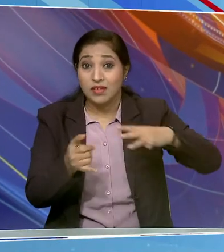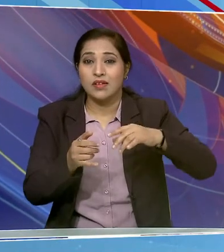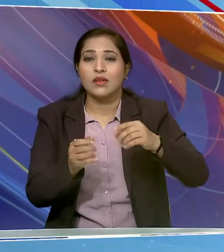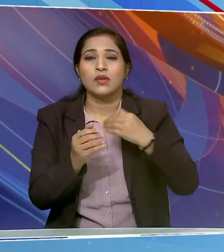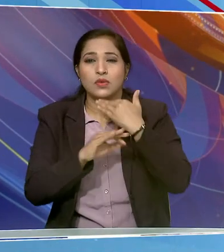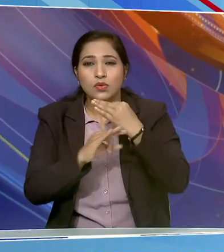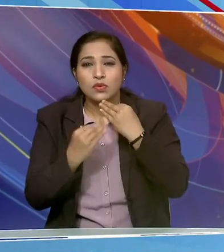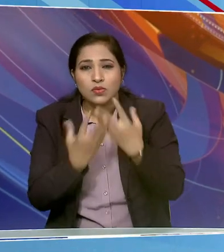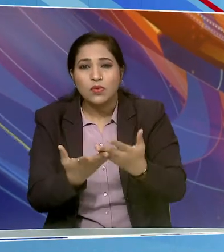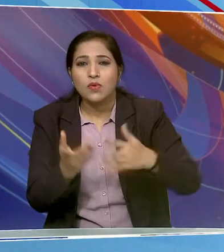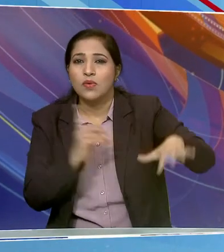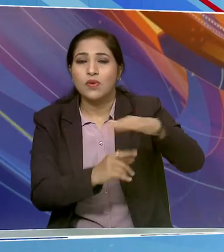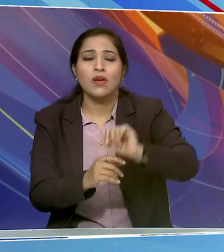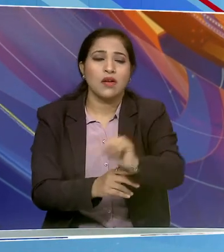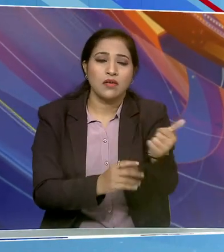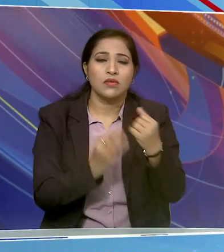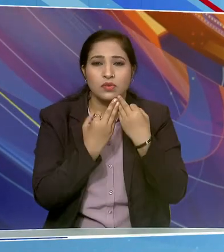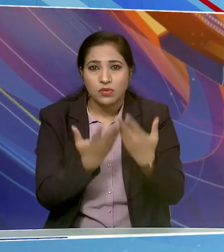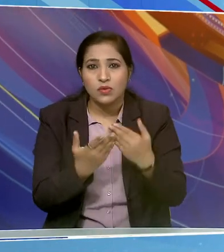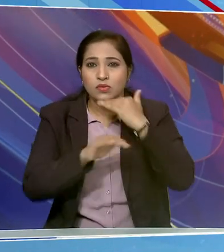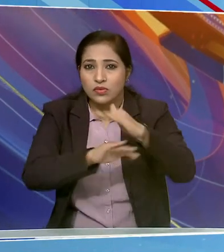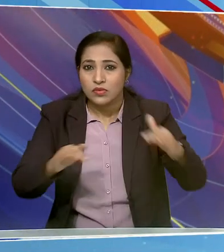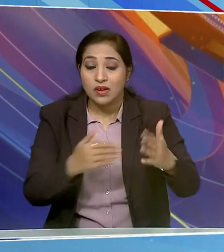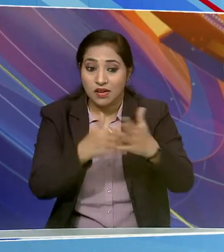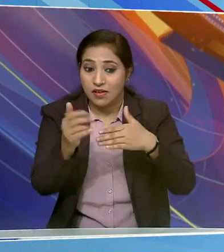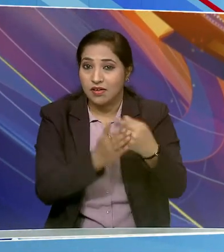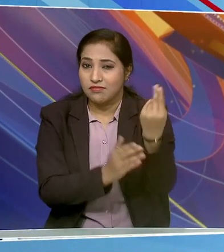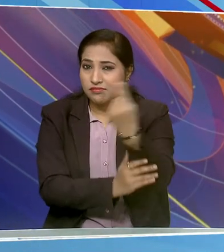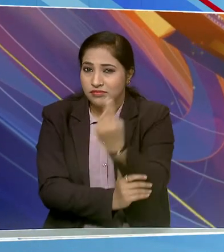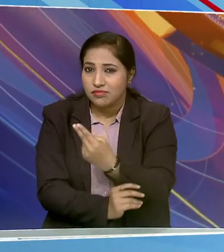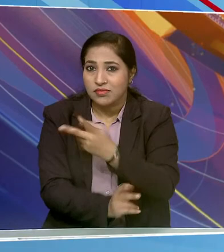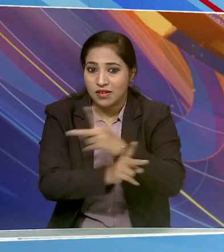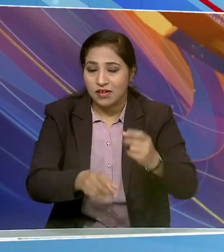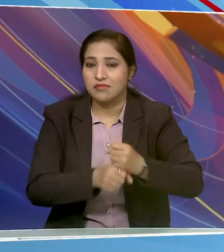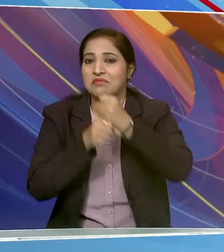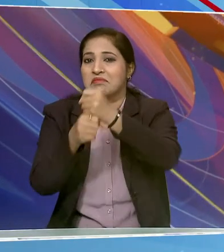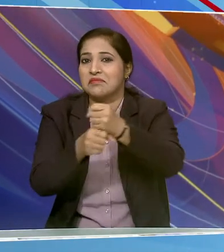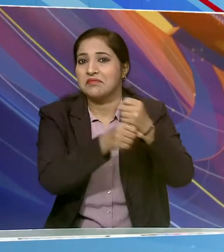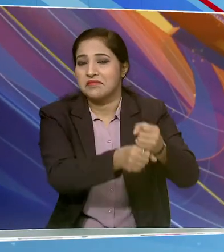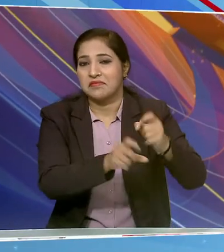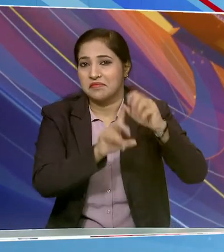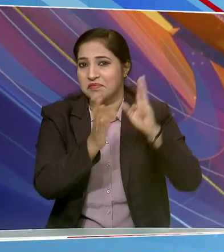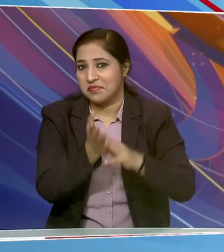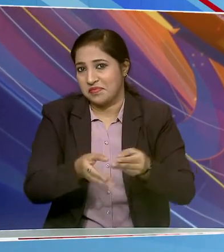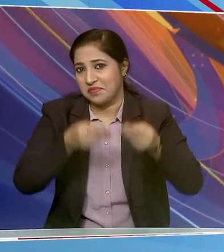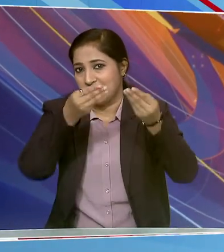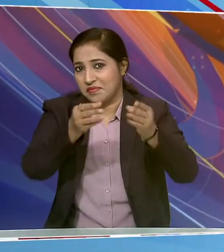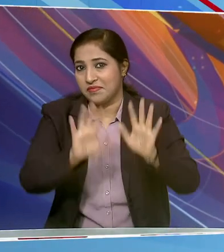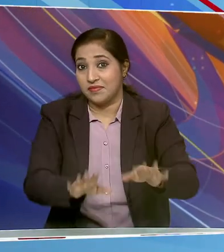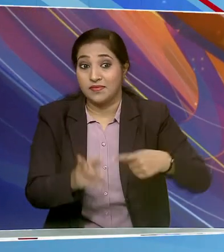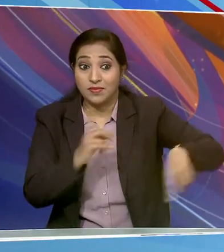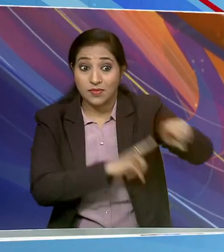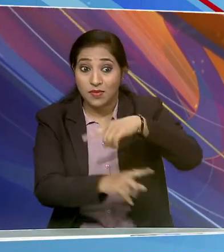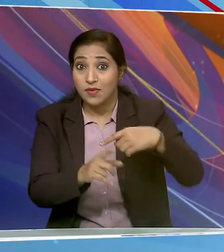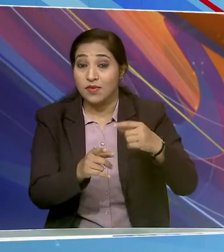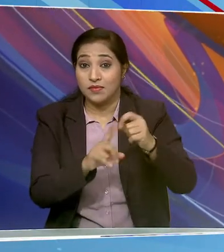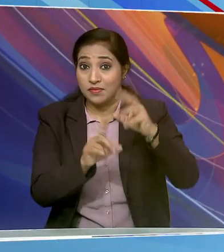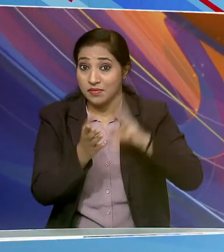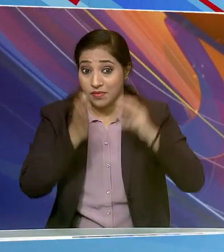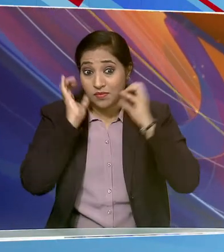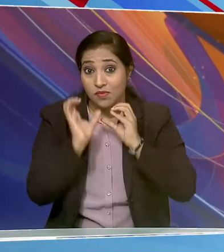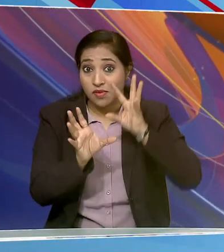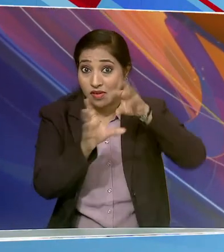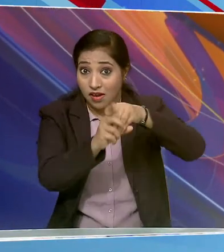के विद्यार्थियों ने प्रधानमंत्री को अपने हाथ से बनी पेंटिंग और स्केच गिफ्ट किए। प्रधानमंत्री को अपने बीच पाकर स्टेशन पर मौजूद